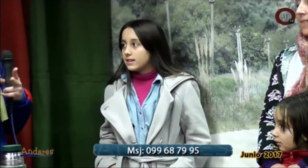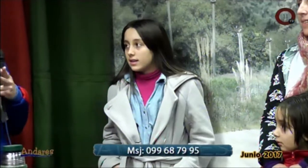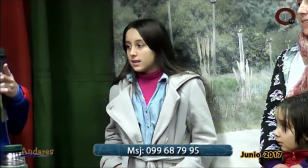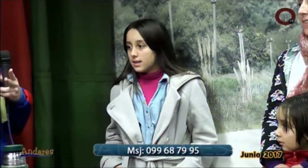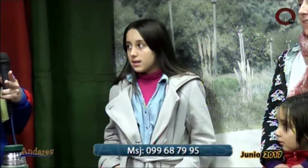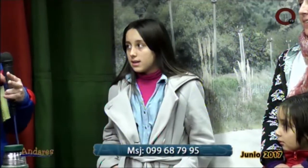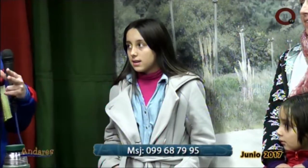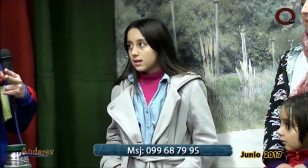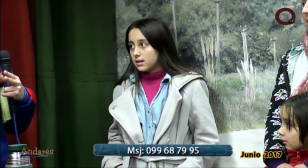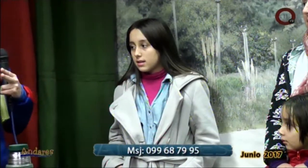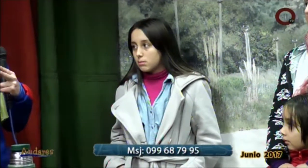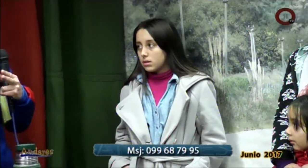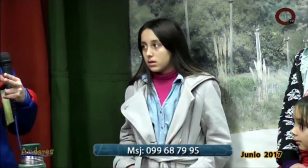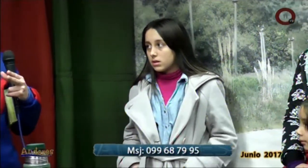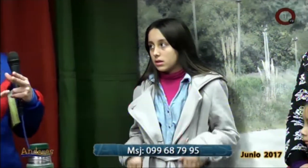aprende